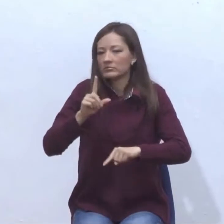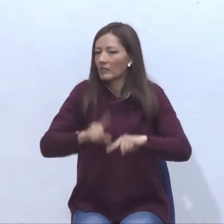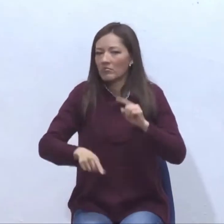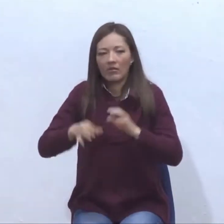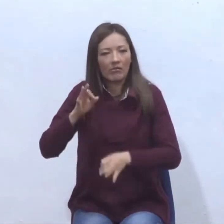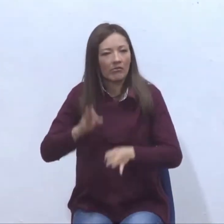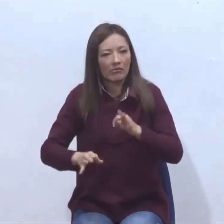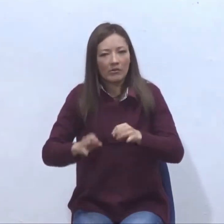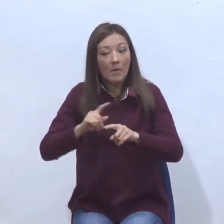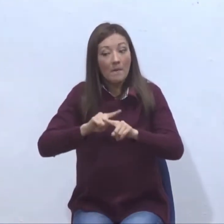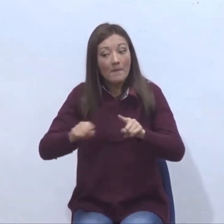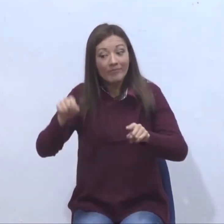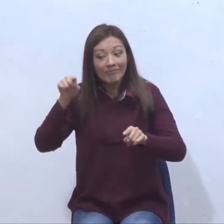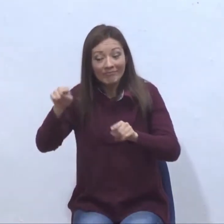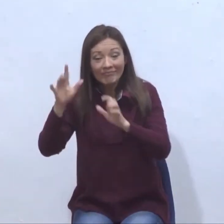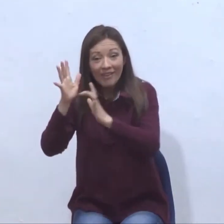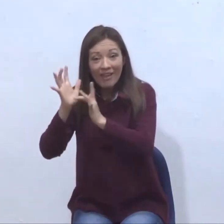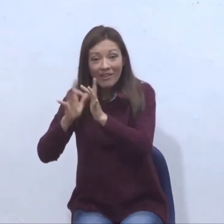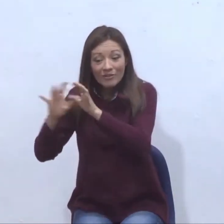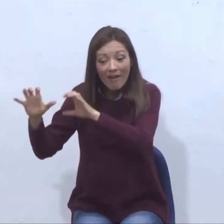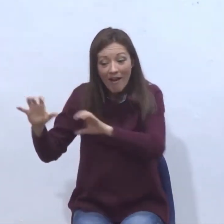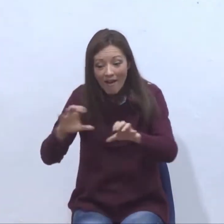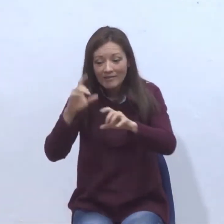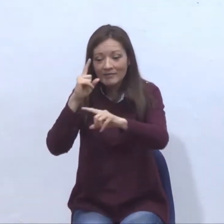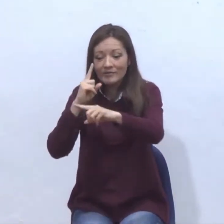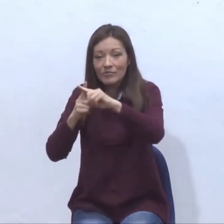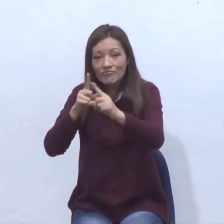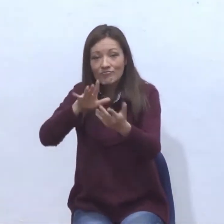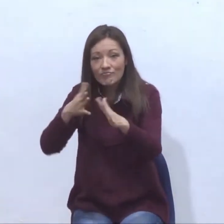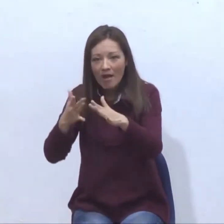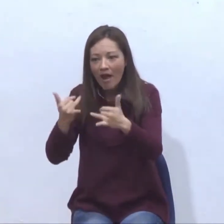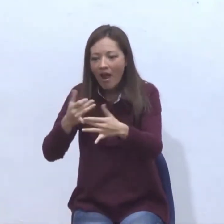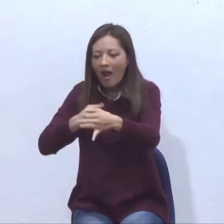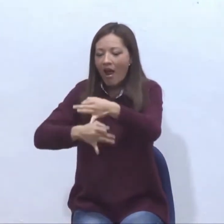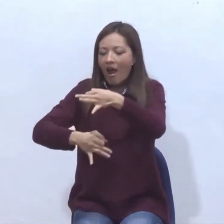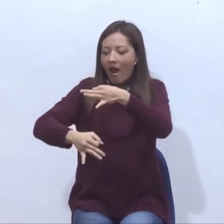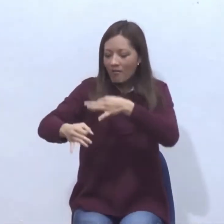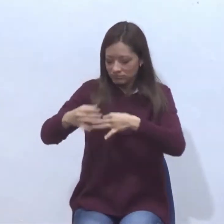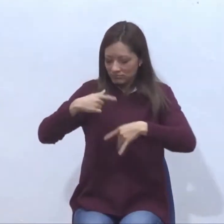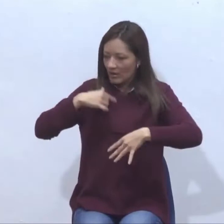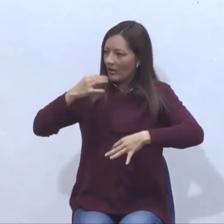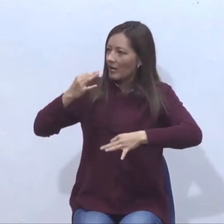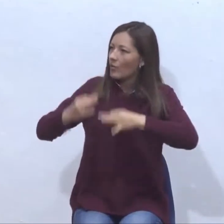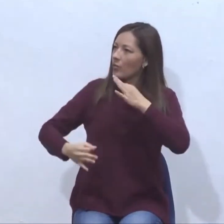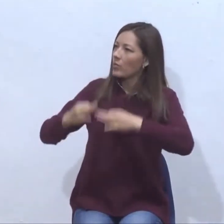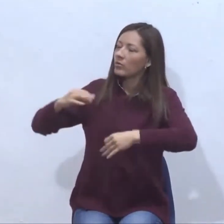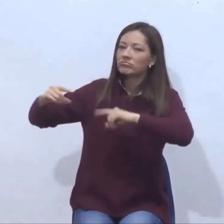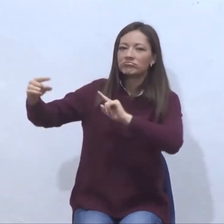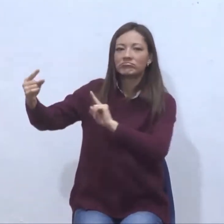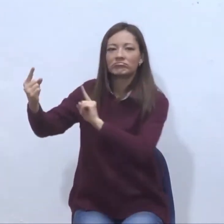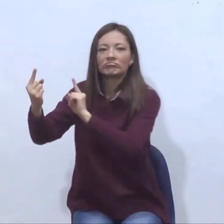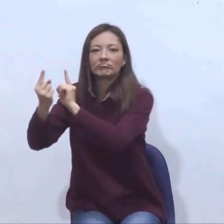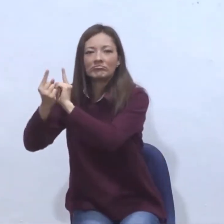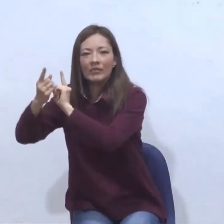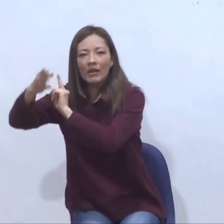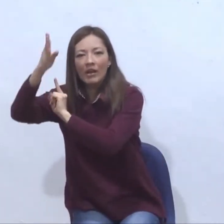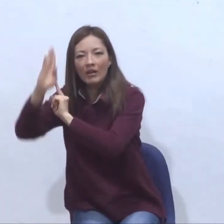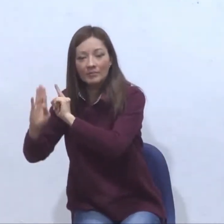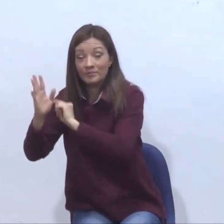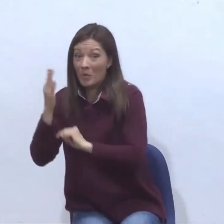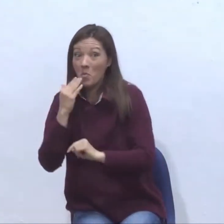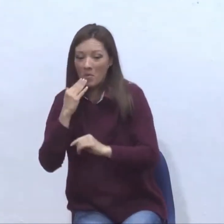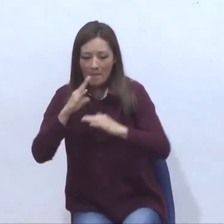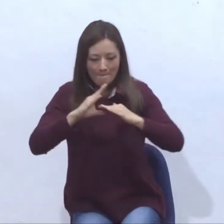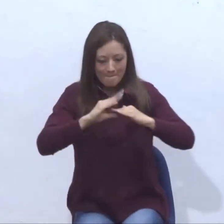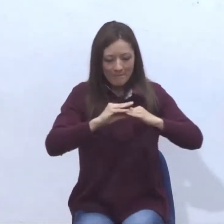de Jesús en la cruz del Calvario, ahora podemos ser justos y podemos acercarnos a Él. Así que cuando partimos el pan y tomamos la